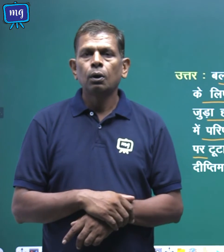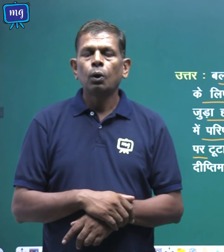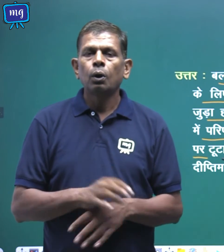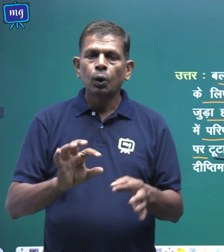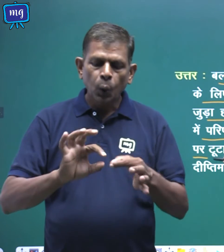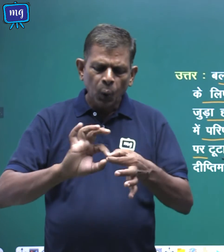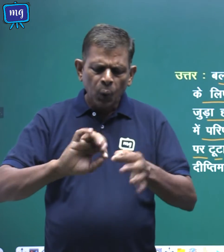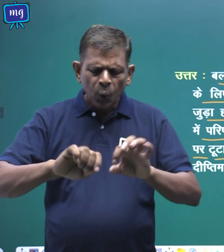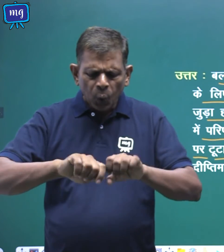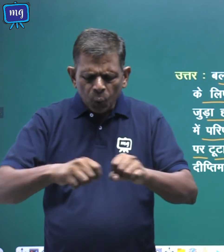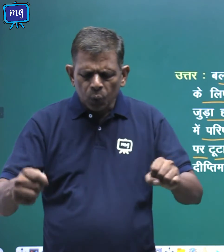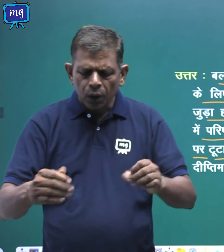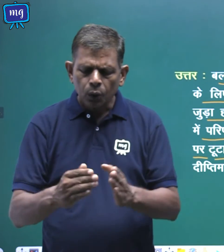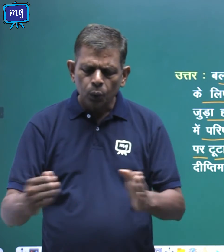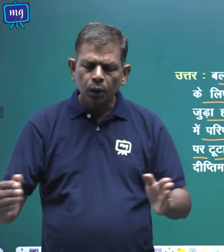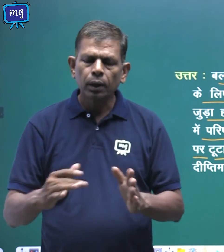टूटा हुआ है,